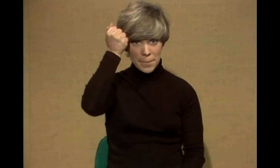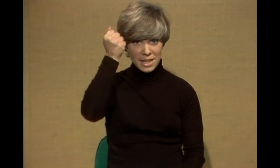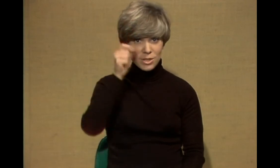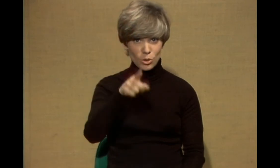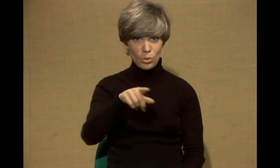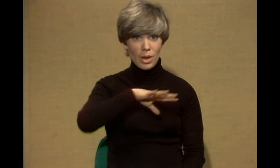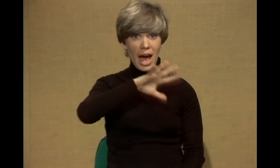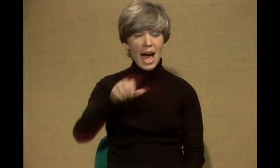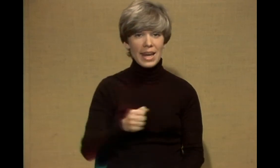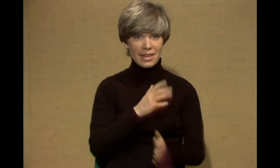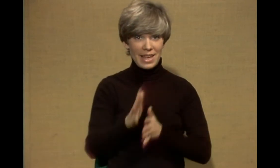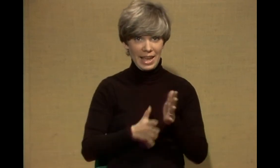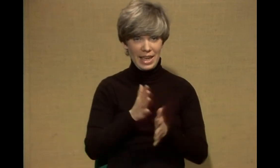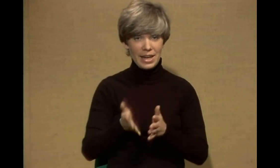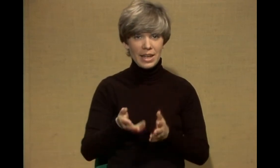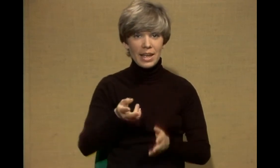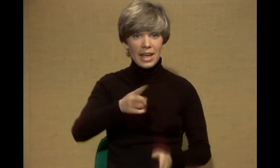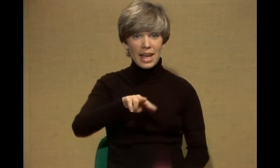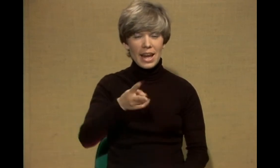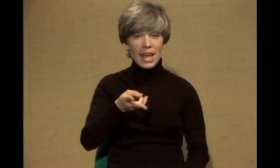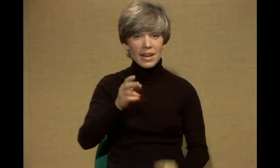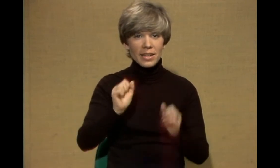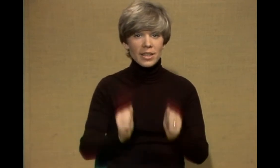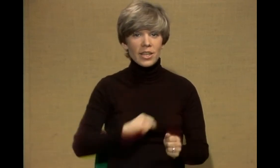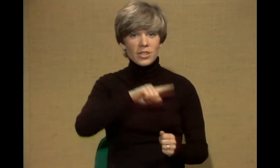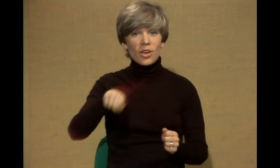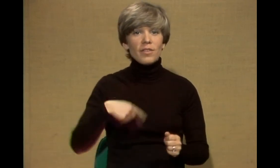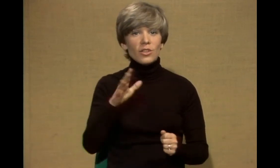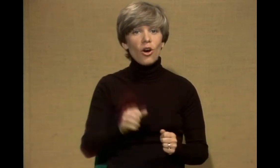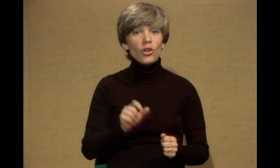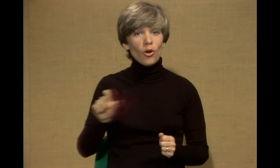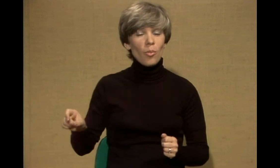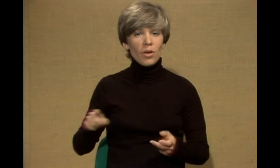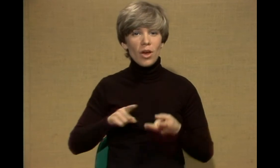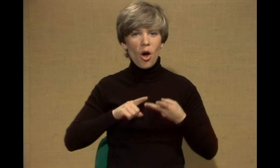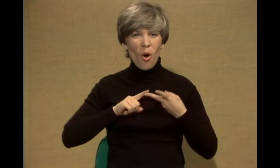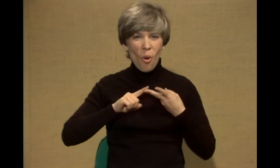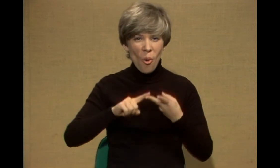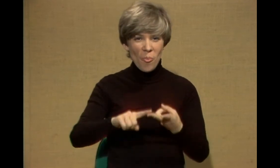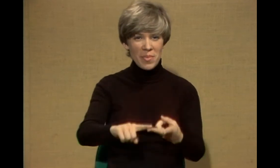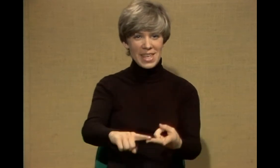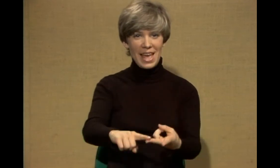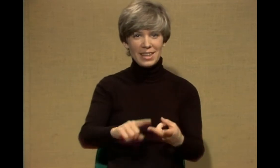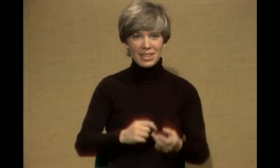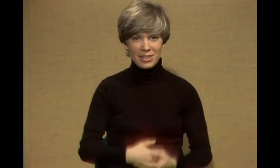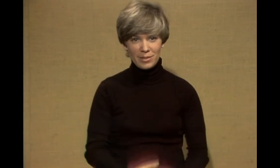Minns du alla tecken eller ska vi ta dem om igen?